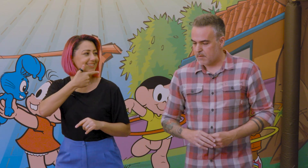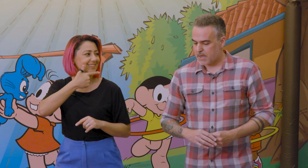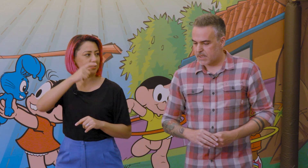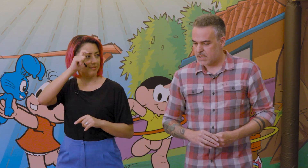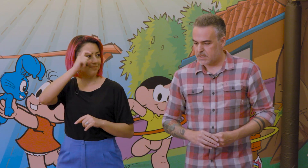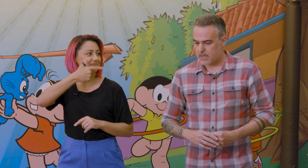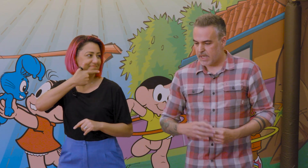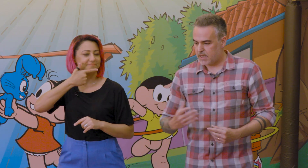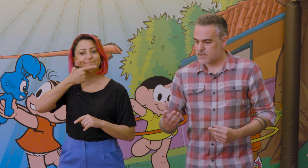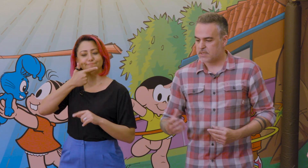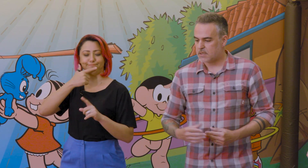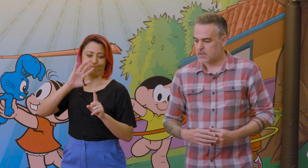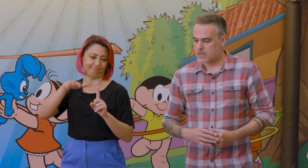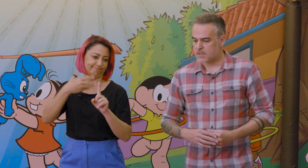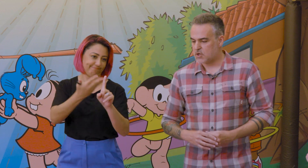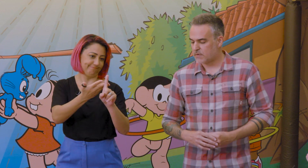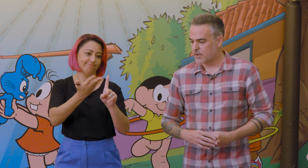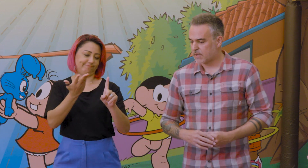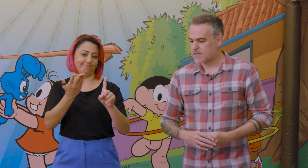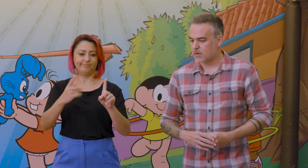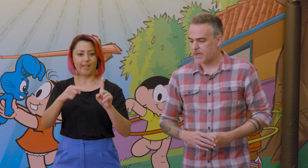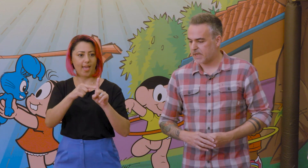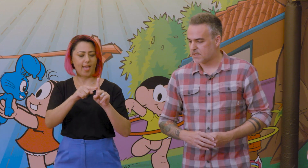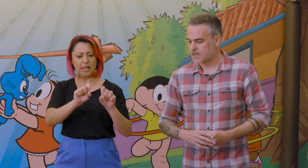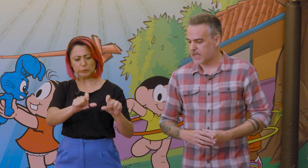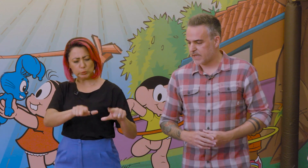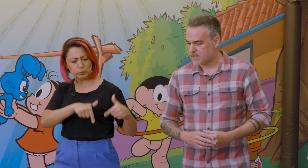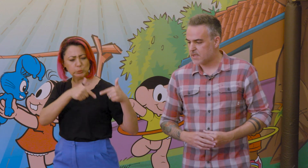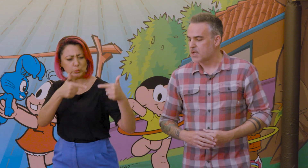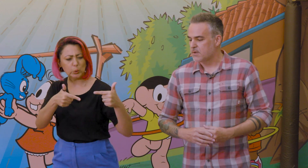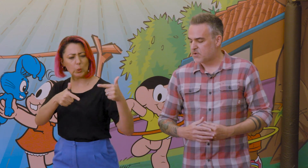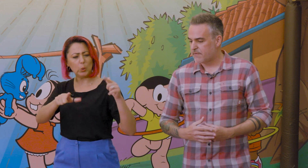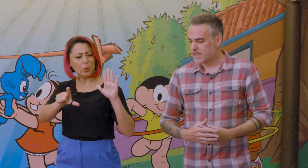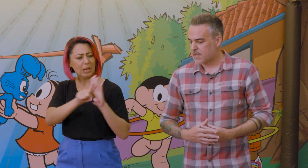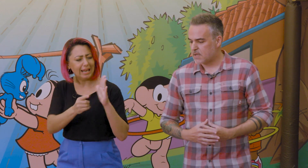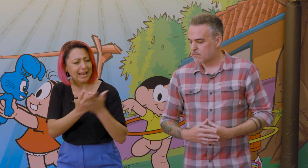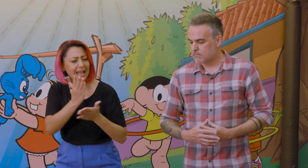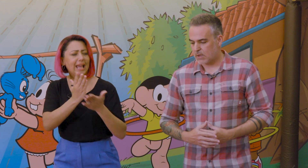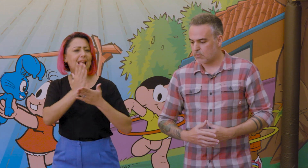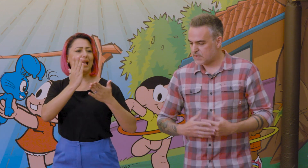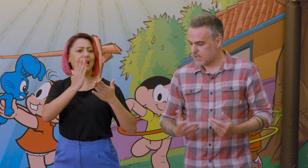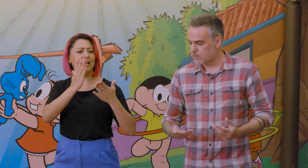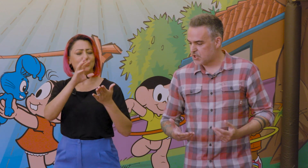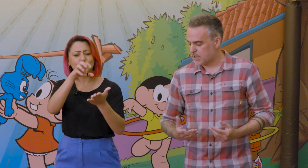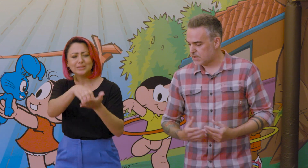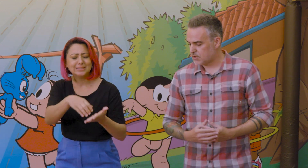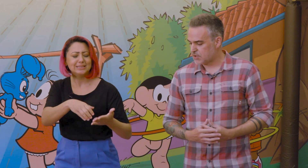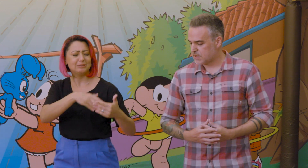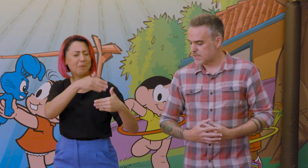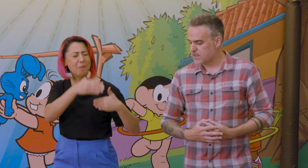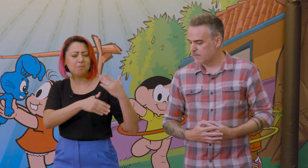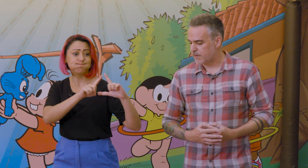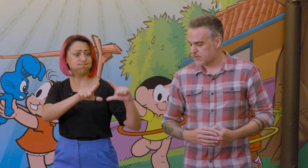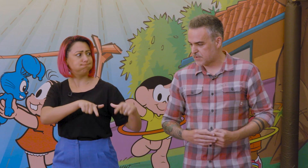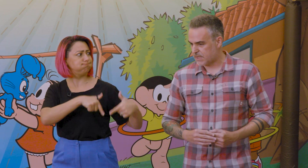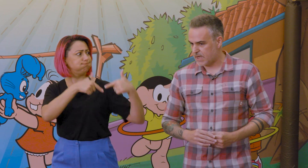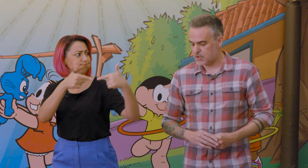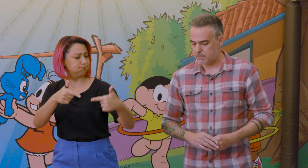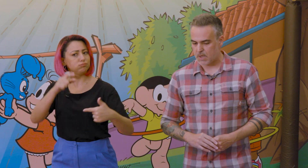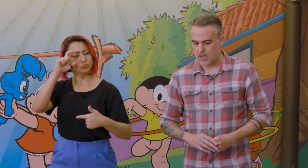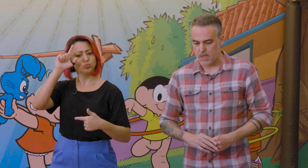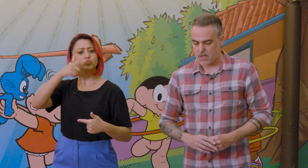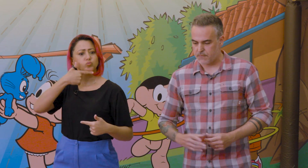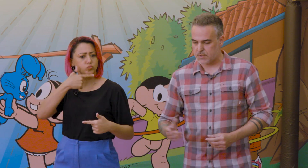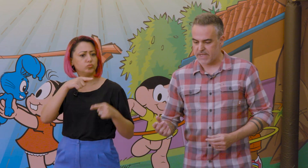né? Para que leis e incentivo à educação para crianças cegas tivessem uma condição de se desenvolver na